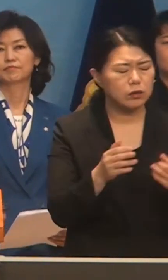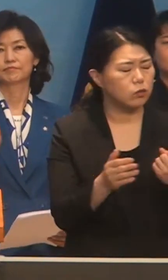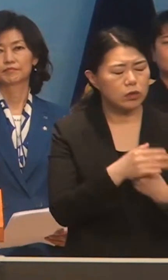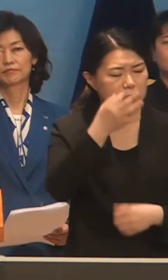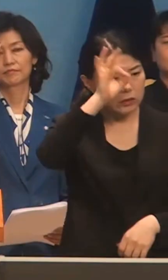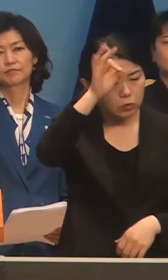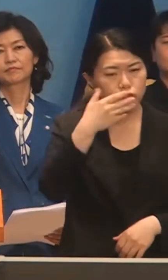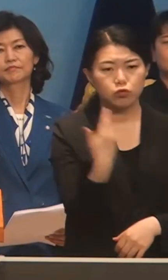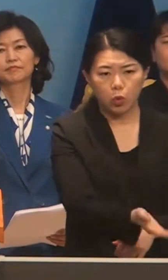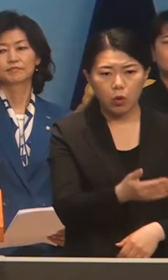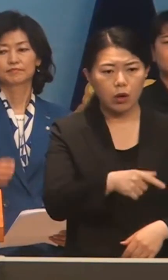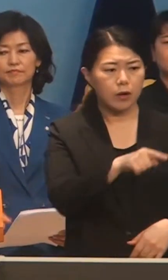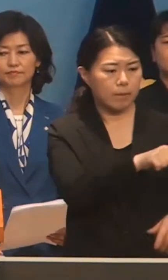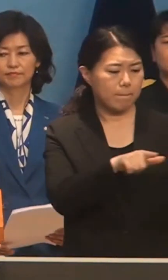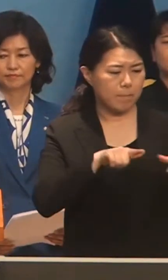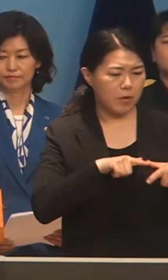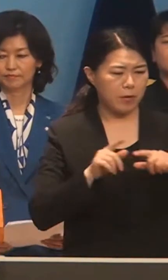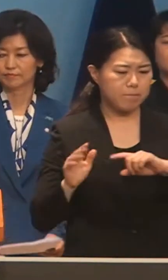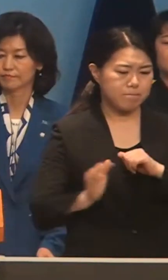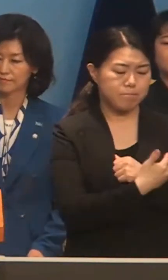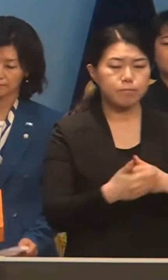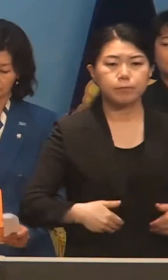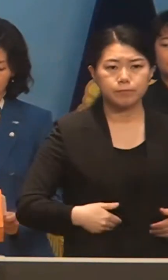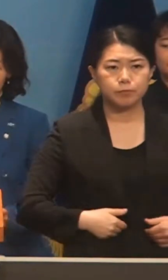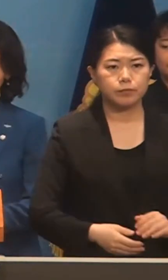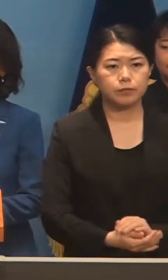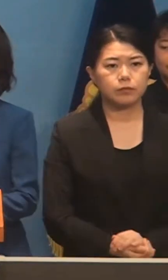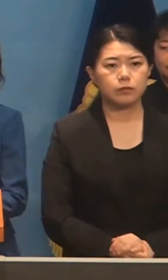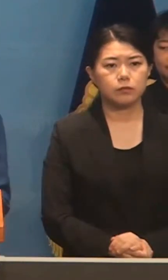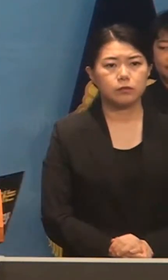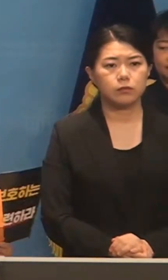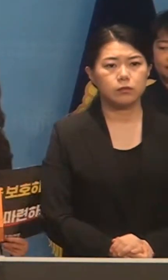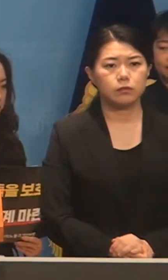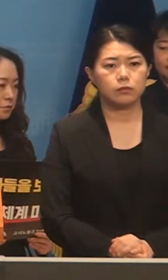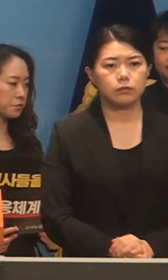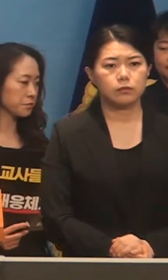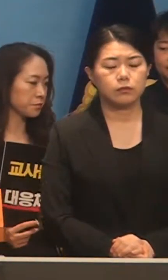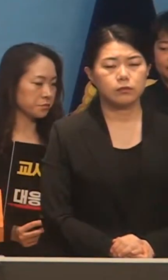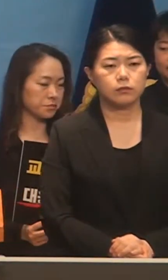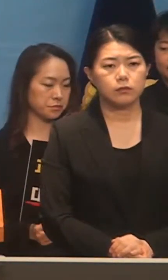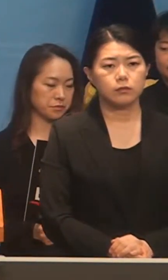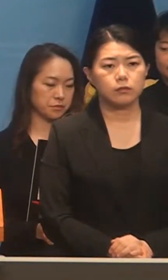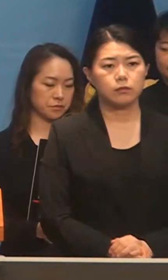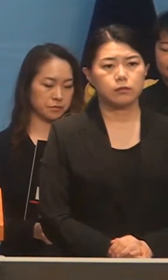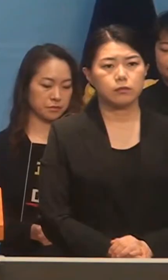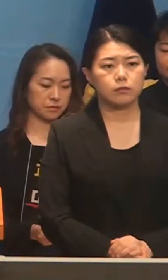순직 처리와 고인의 명예를 지켜주십시오.